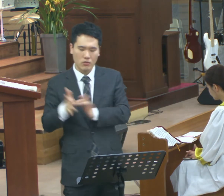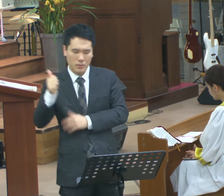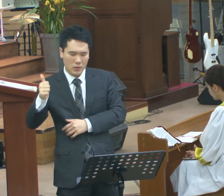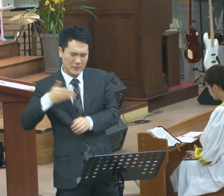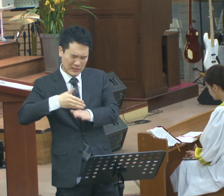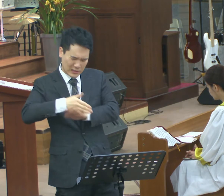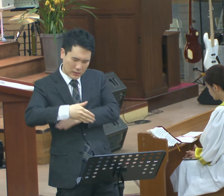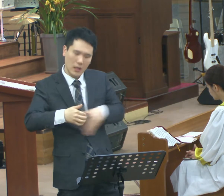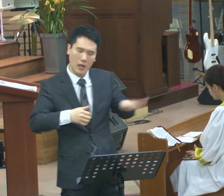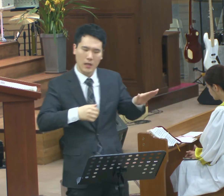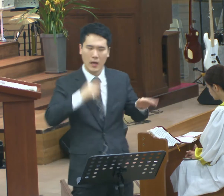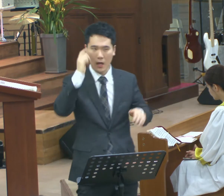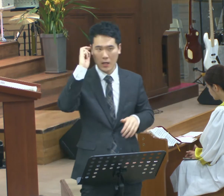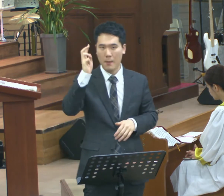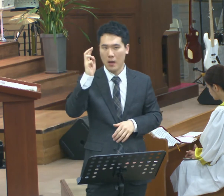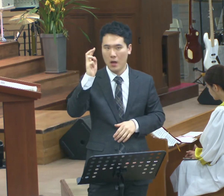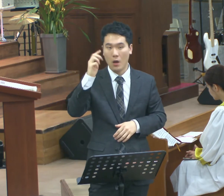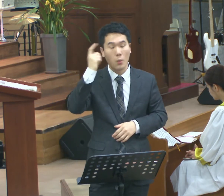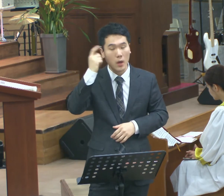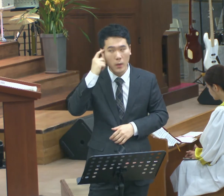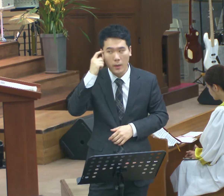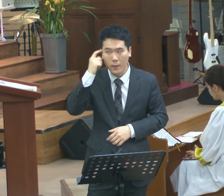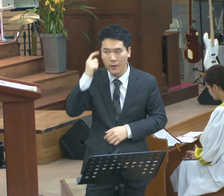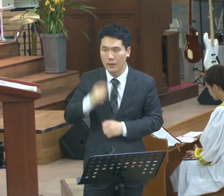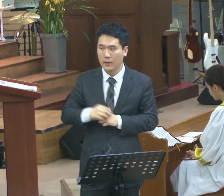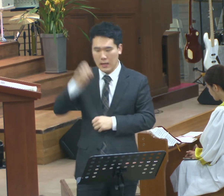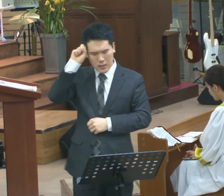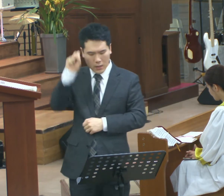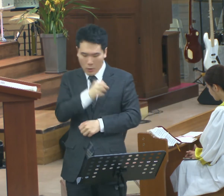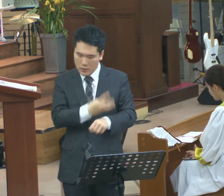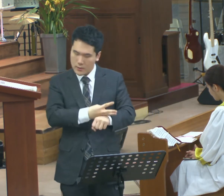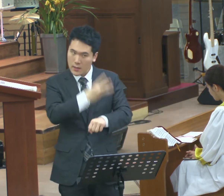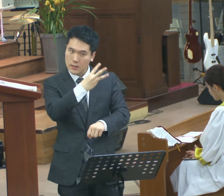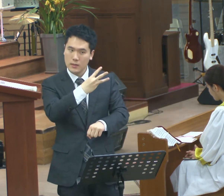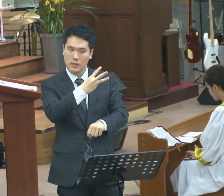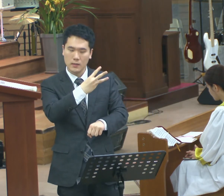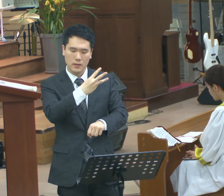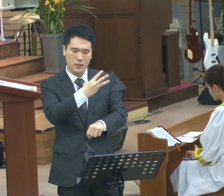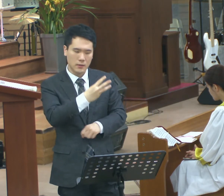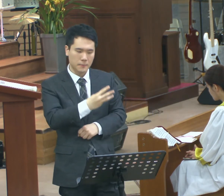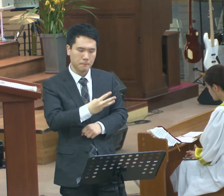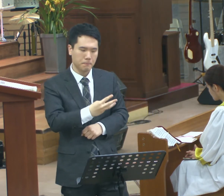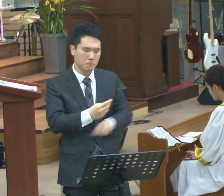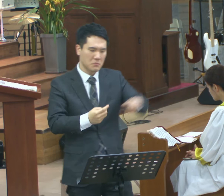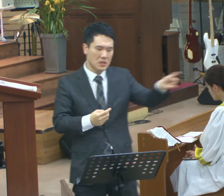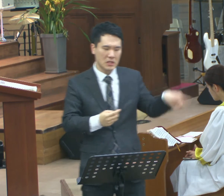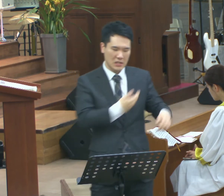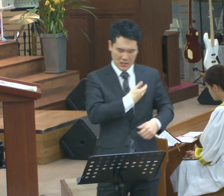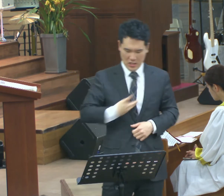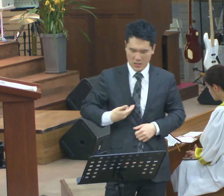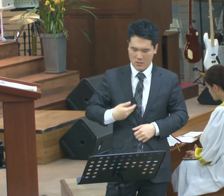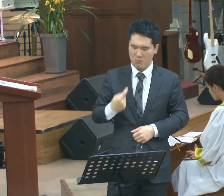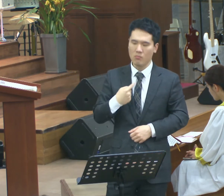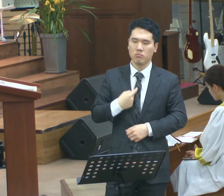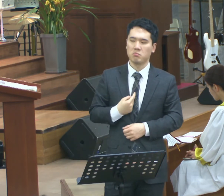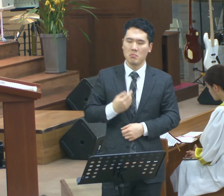왜냐하면 3시까지, 새벽 3시까지는 자기들의 방법이 있는 거예요. 에이,